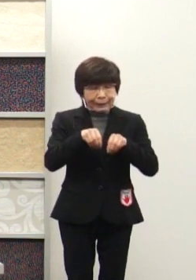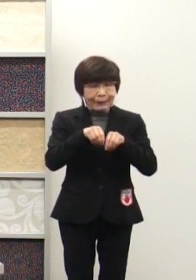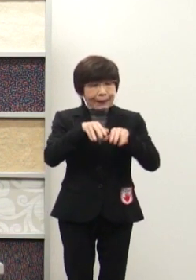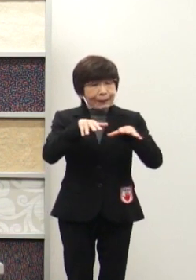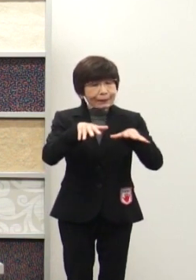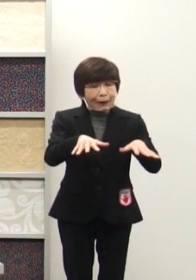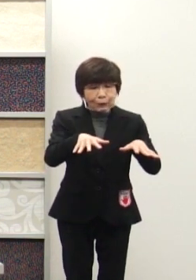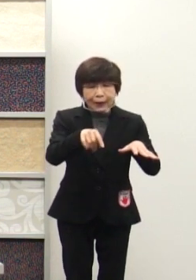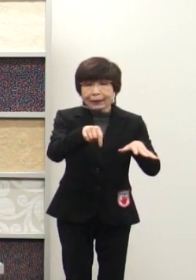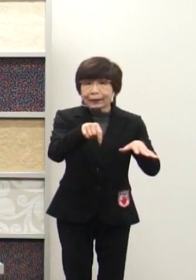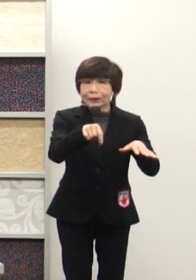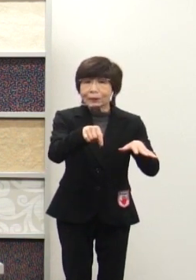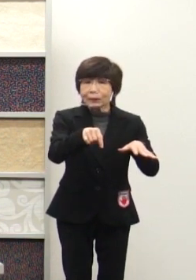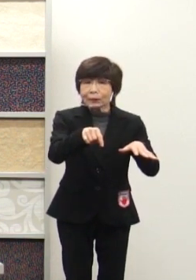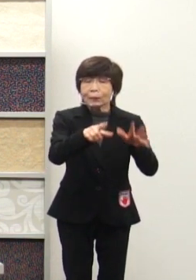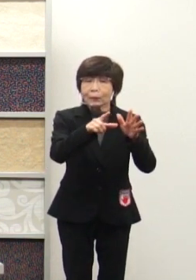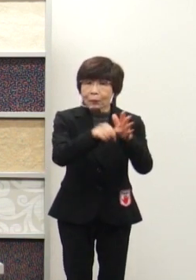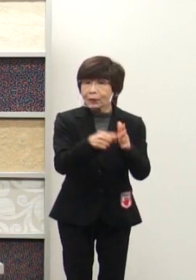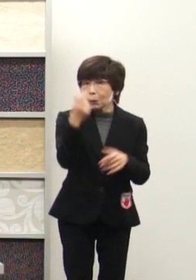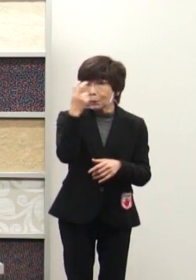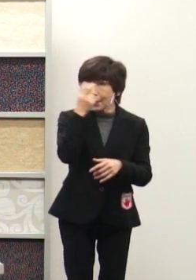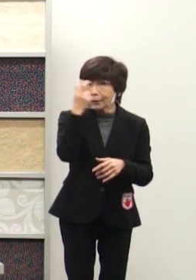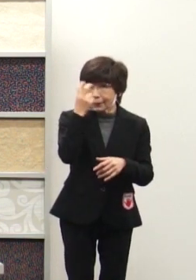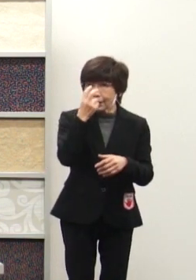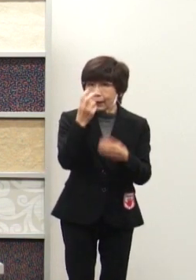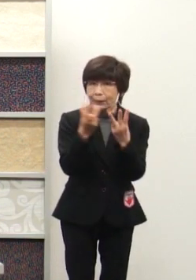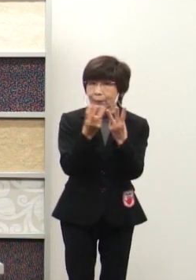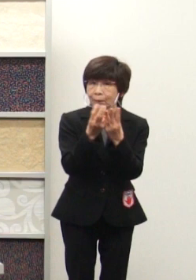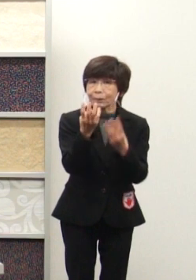感染拡大時のその検査に関しては、